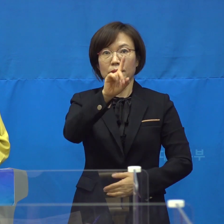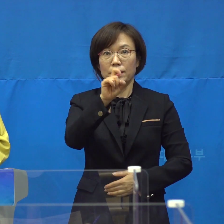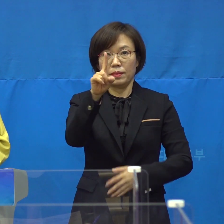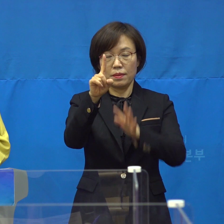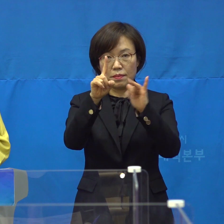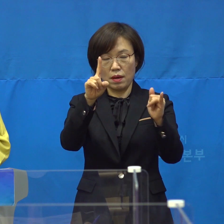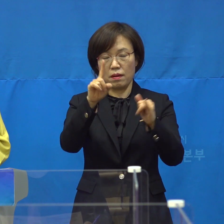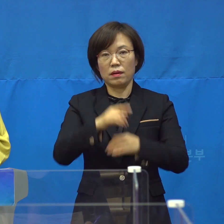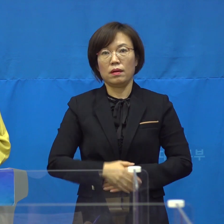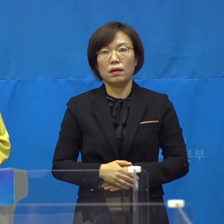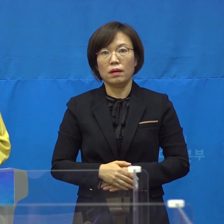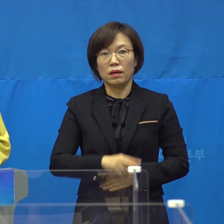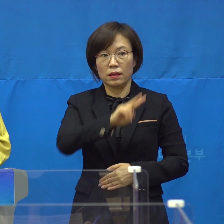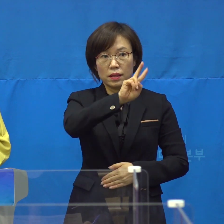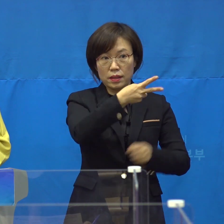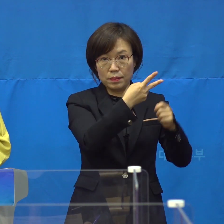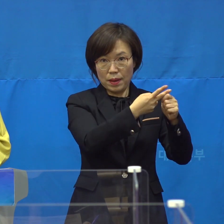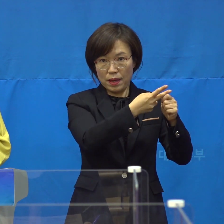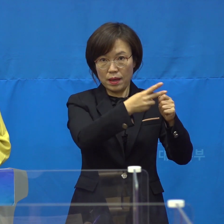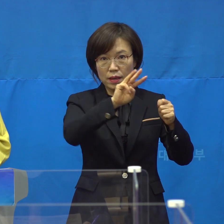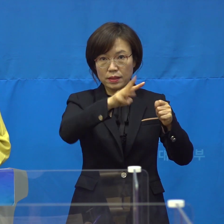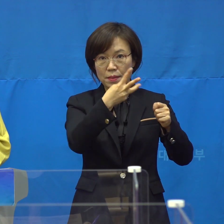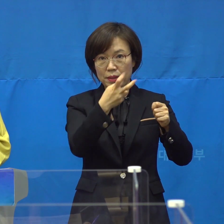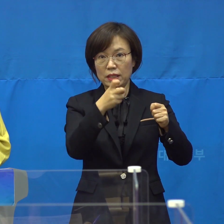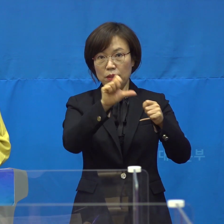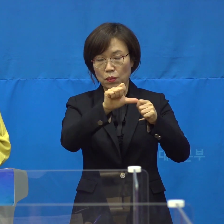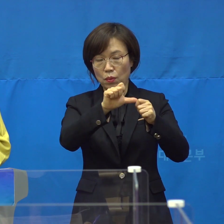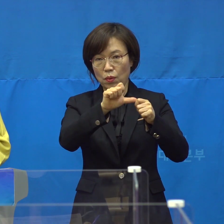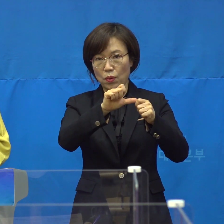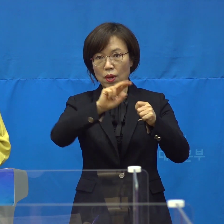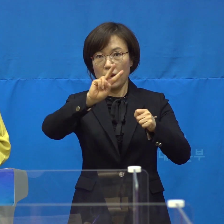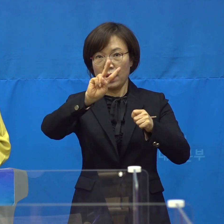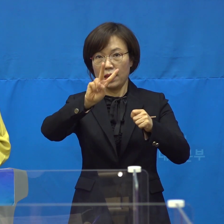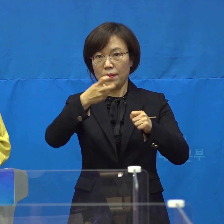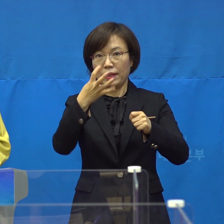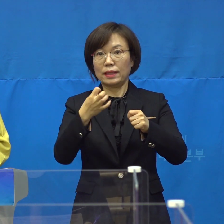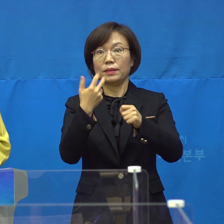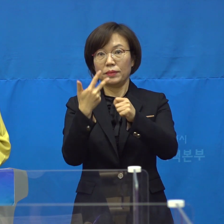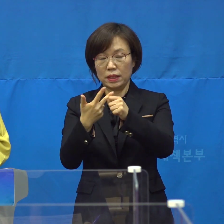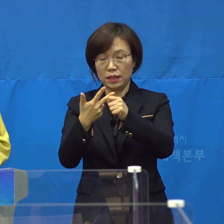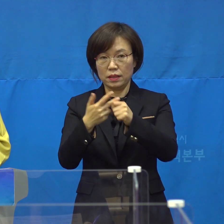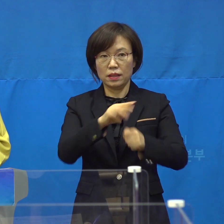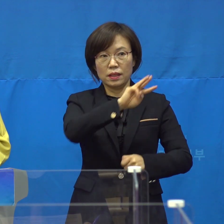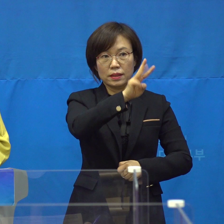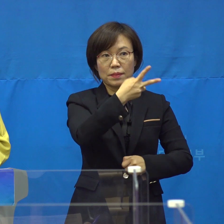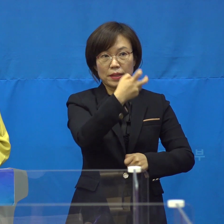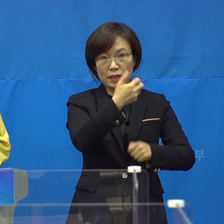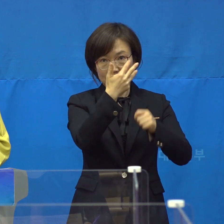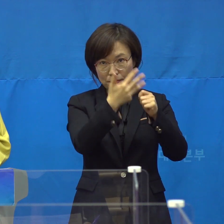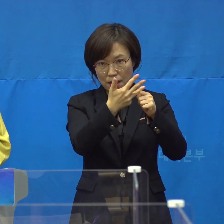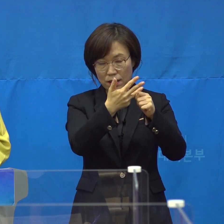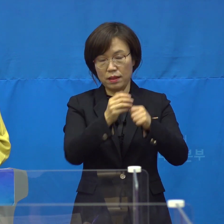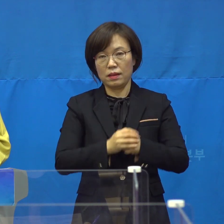11명으로 200번, 325번, 247번,